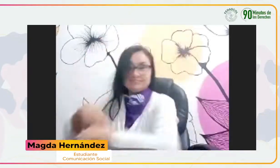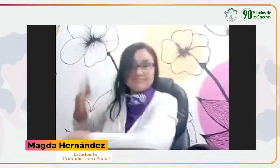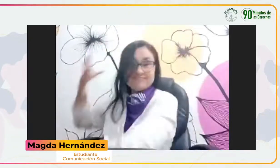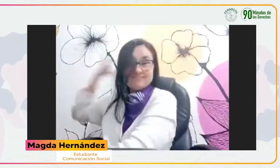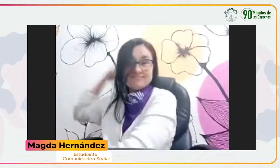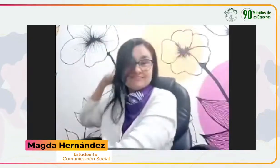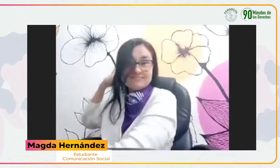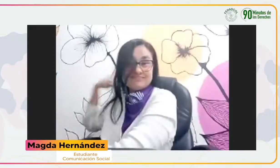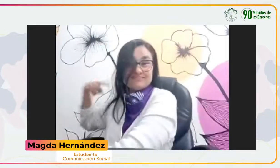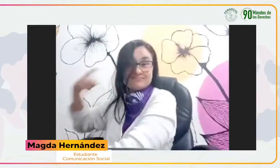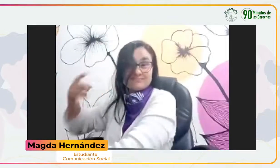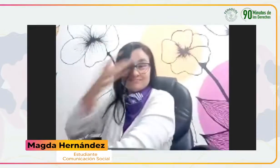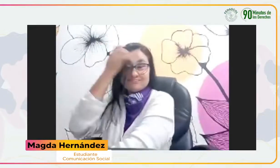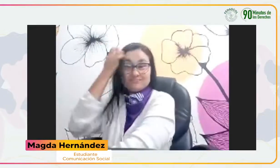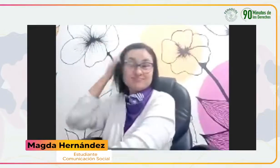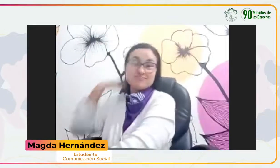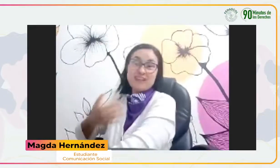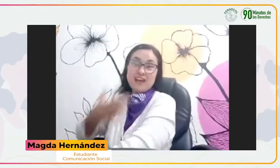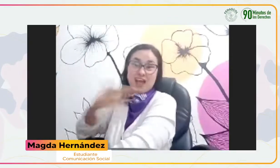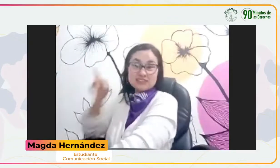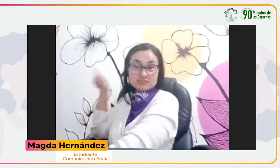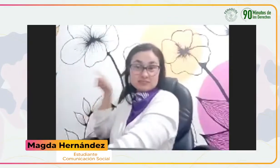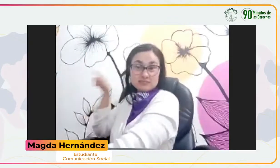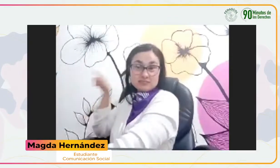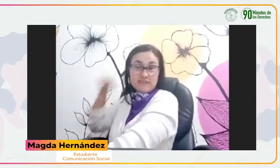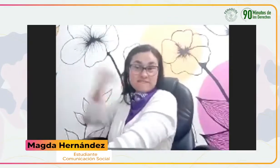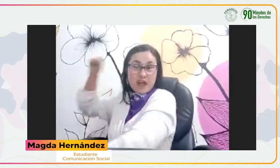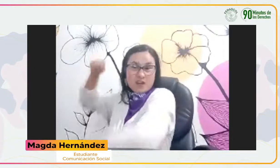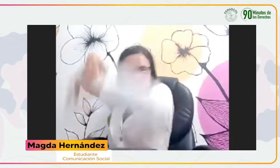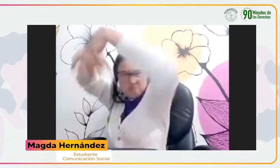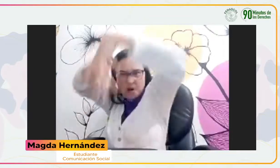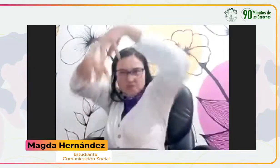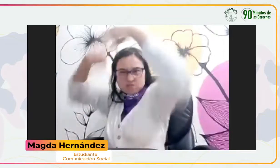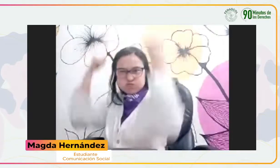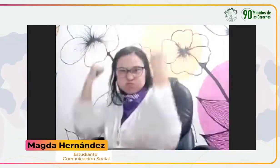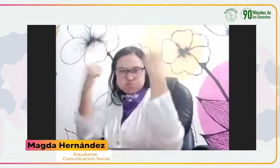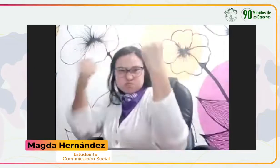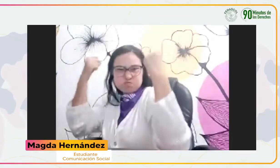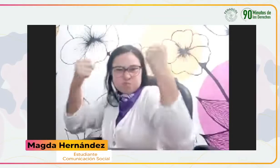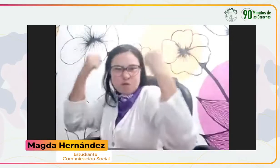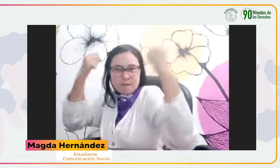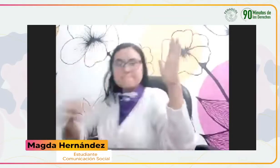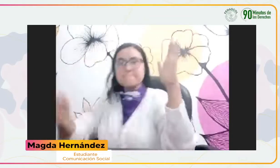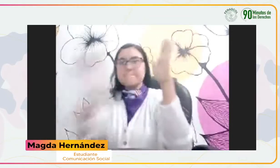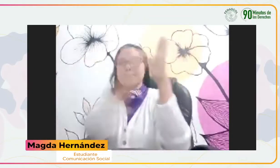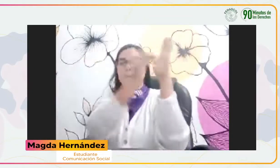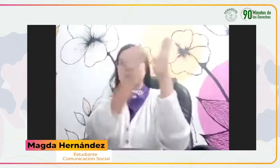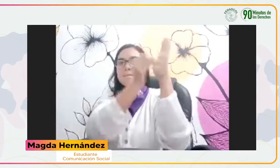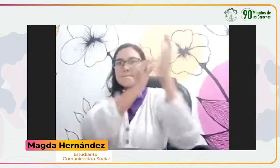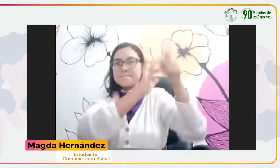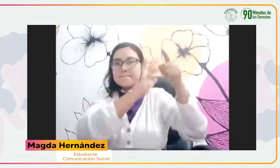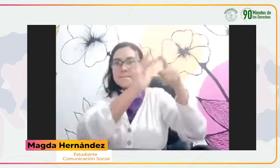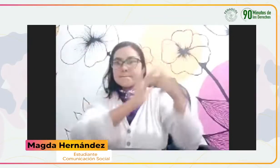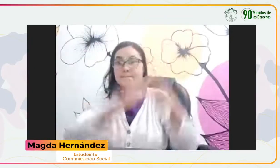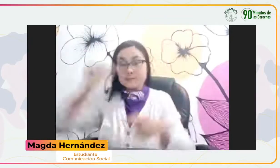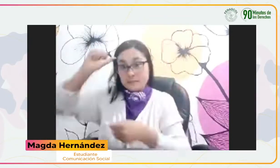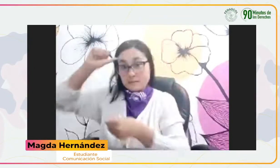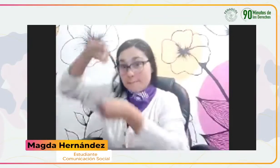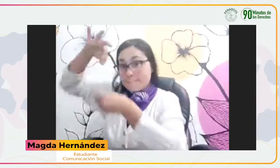se movilizaron para que podamos gozar de estos mismos derechos. Fue gracias a ellas a las que se movilizaron, y